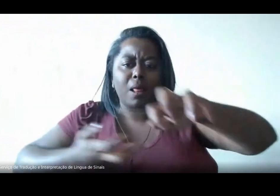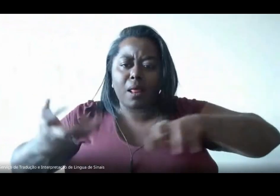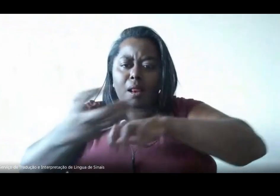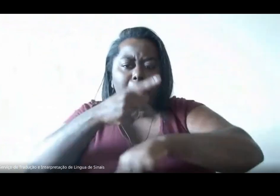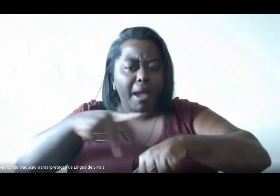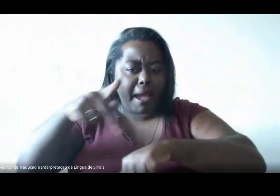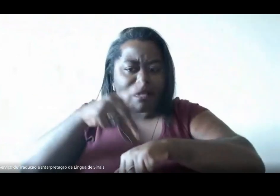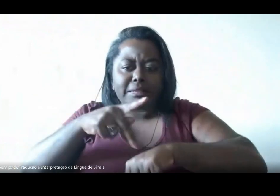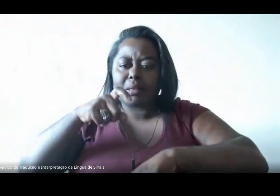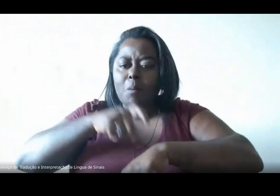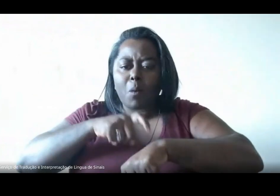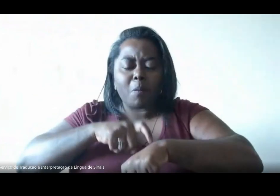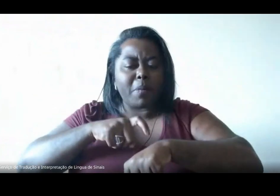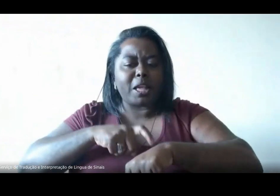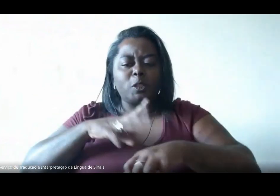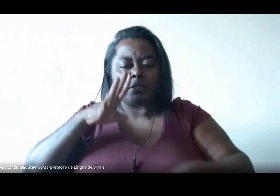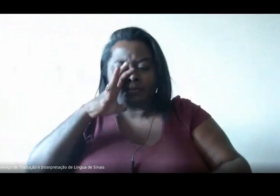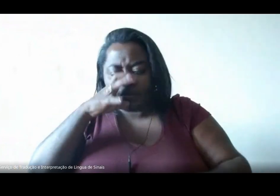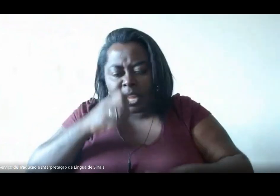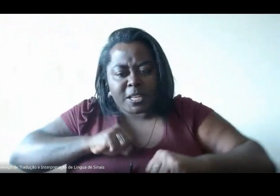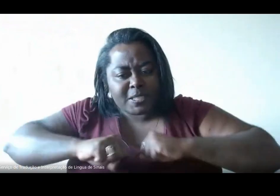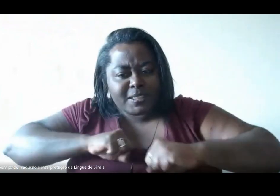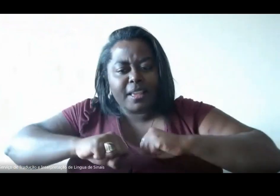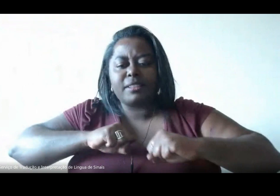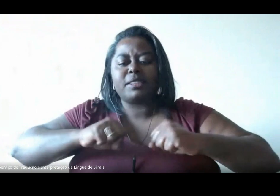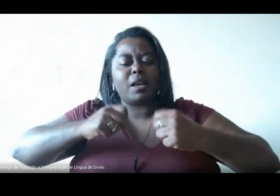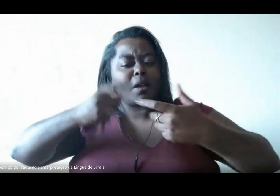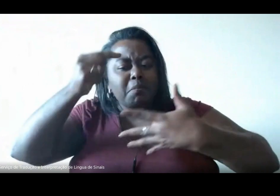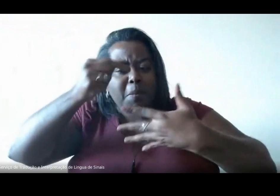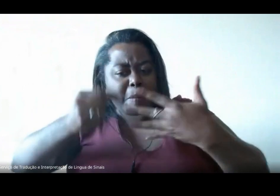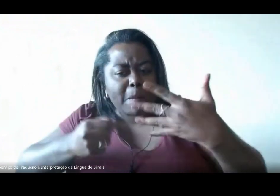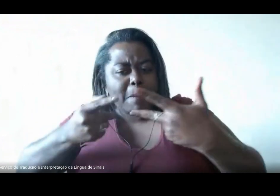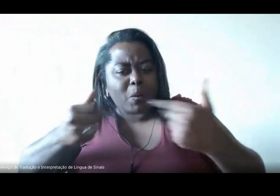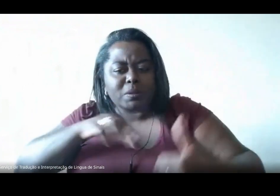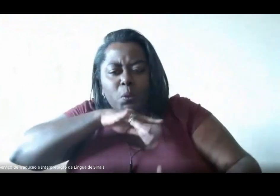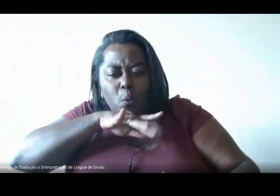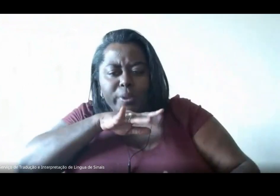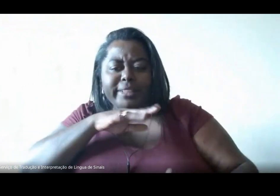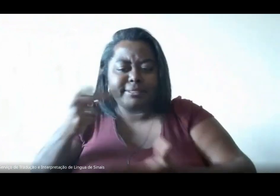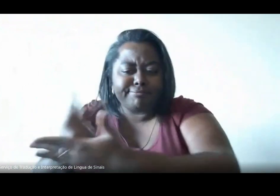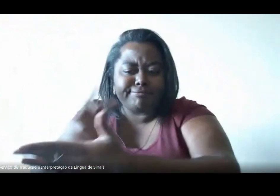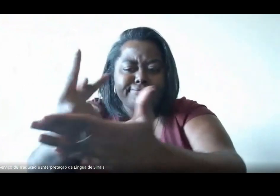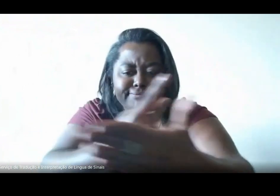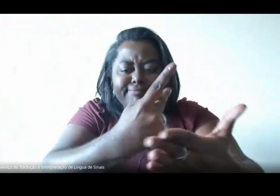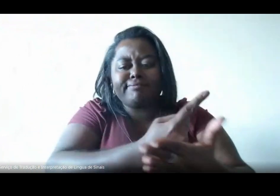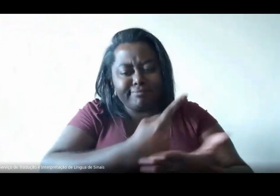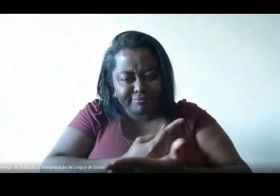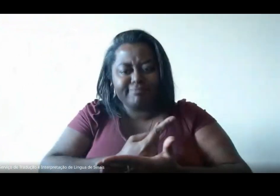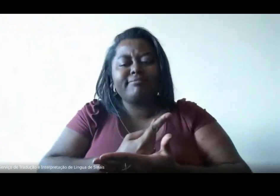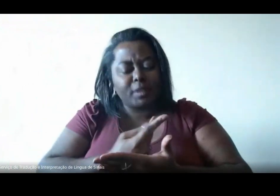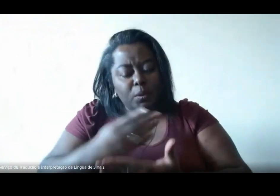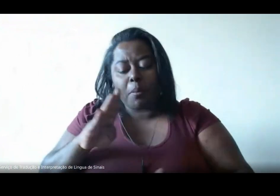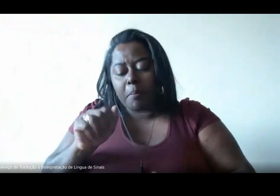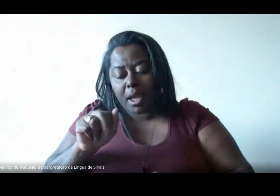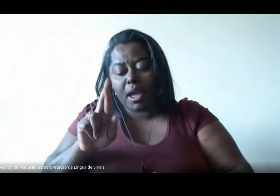legítimo movimento de resistência a tudo de mal que nos tem acontecido. Então, Baronas e seus